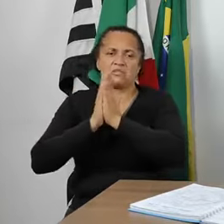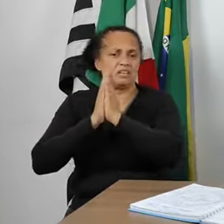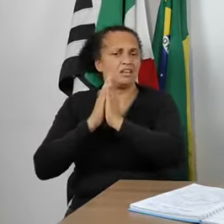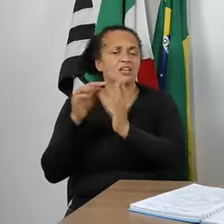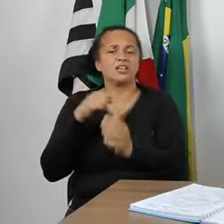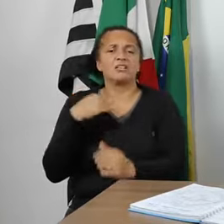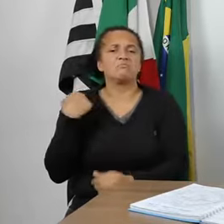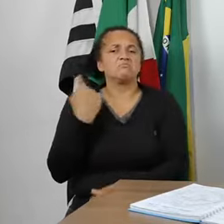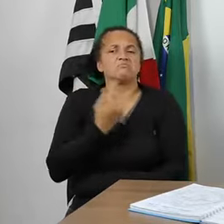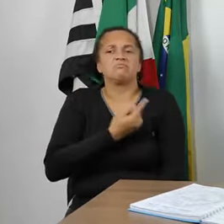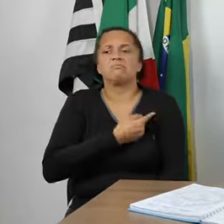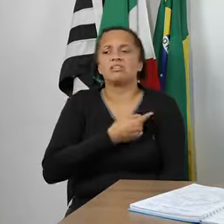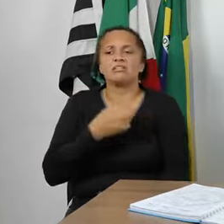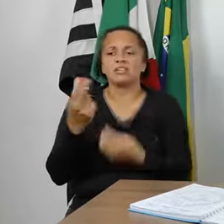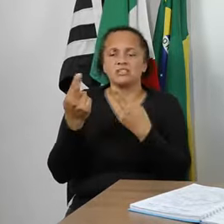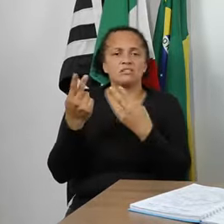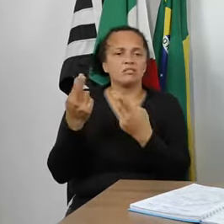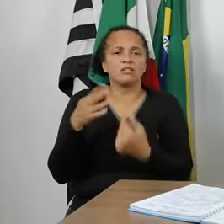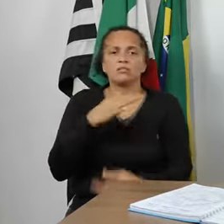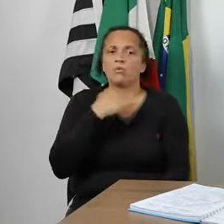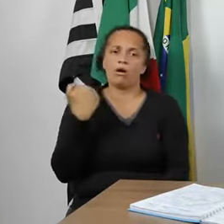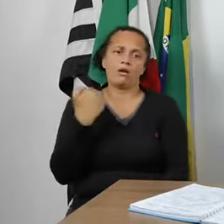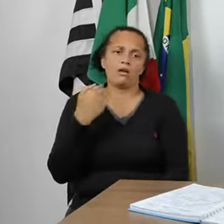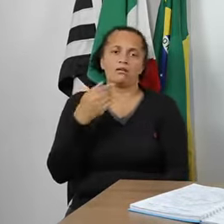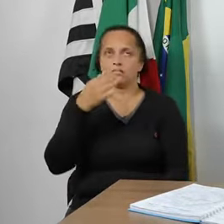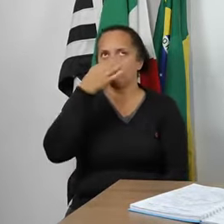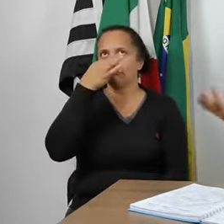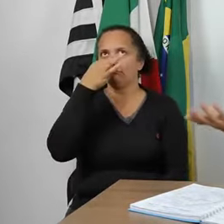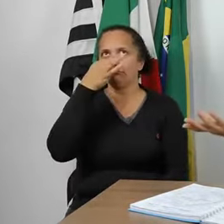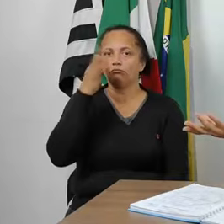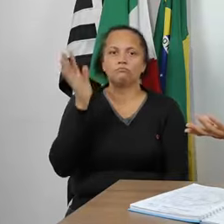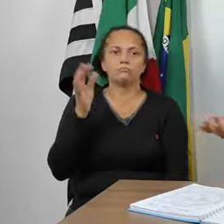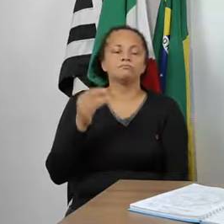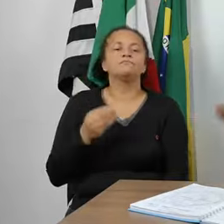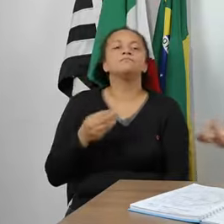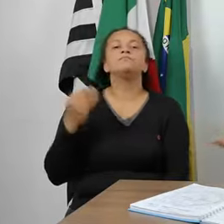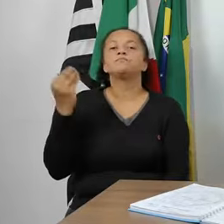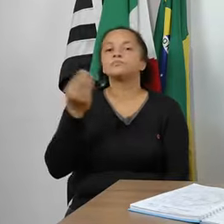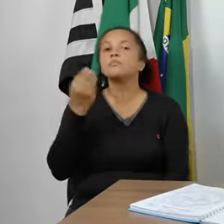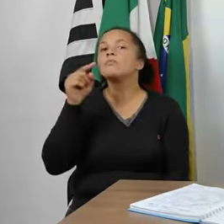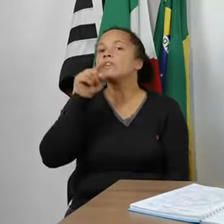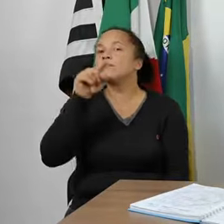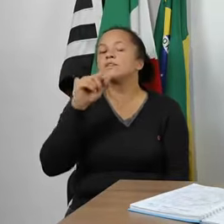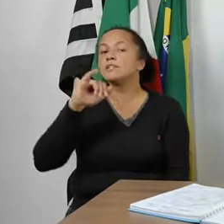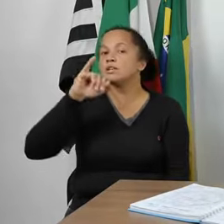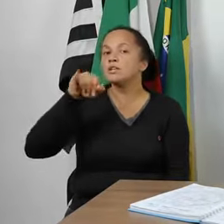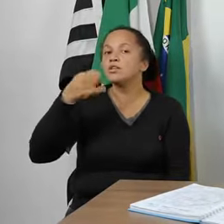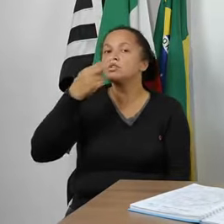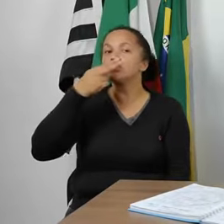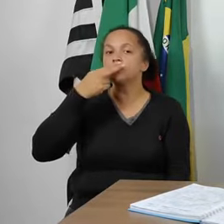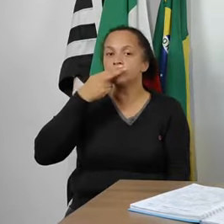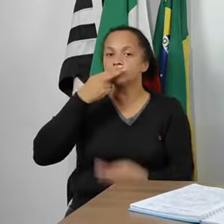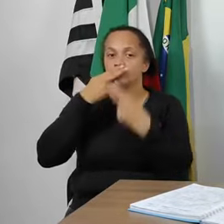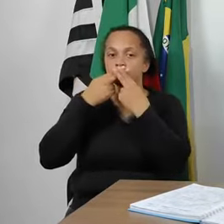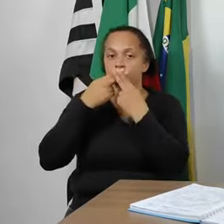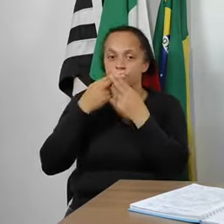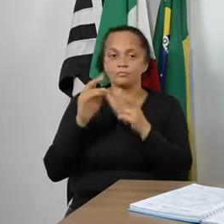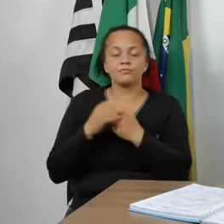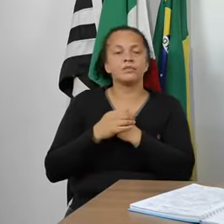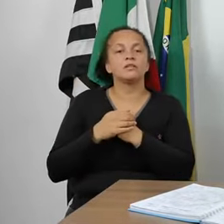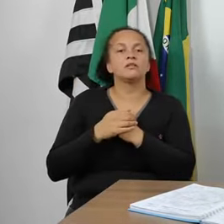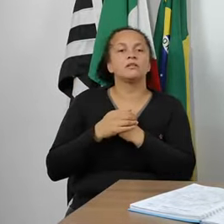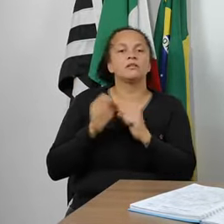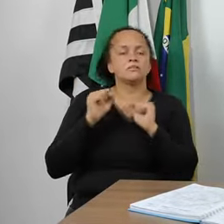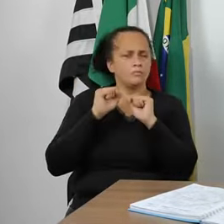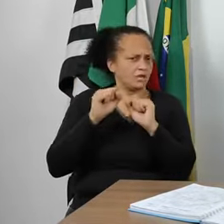Quando você faz jejum, seja até mesmo para um exame médico, se você fica aí 24